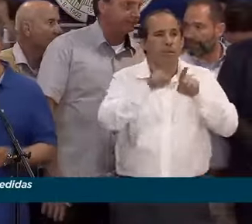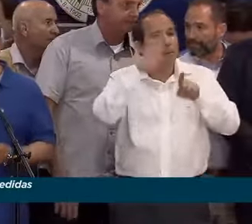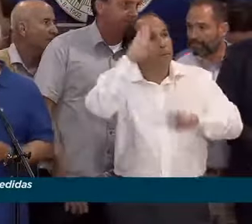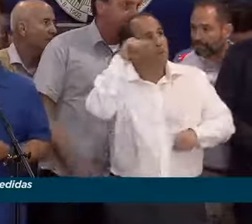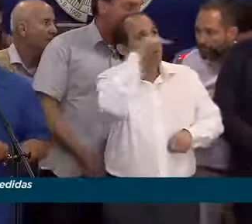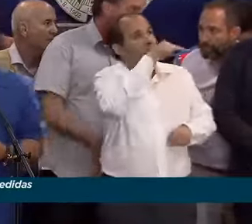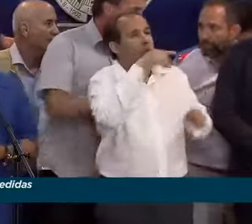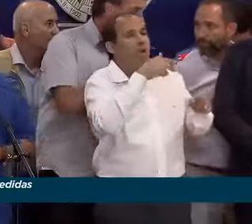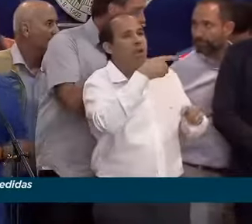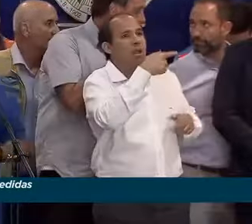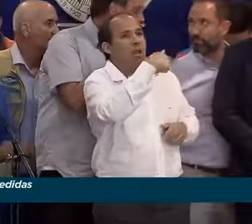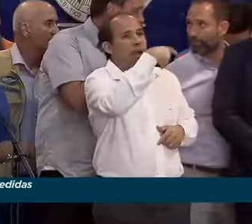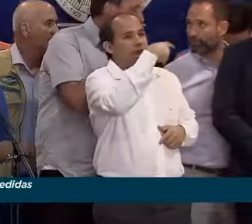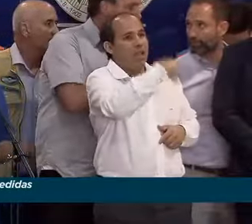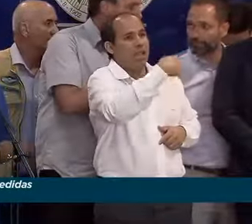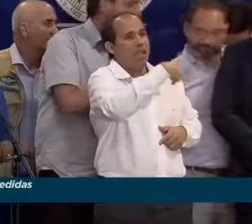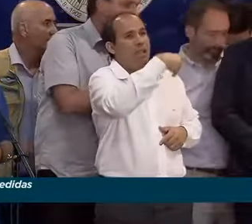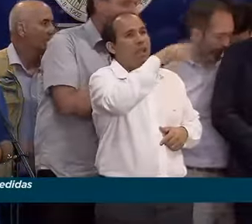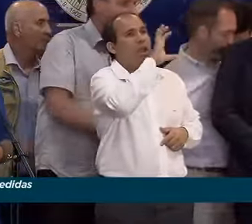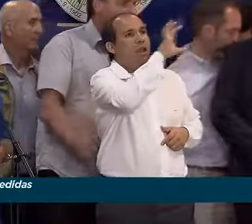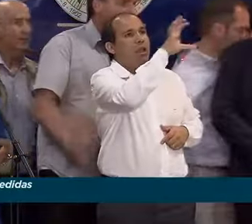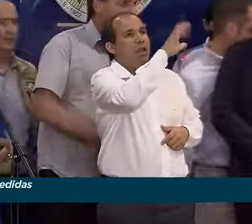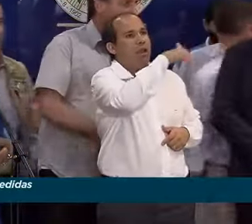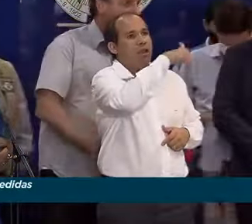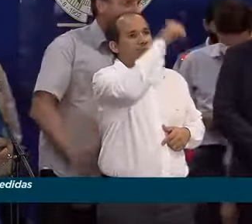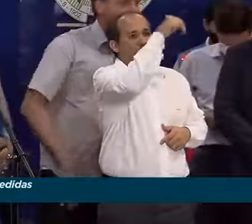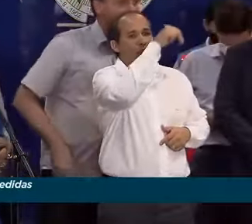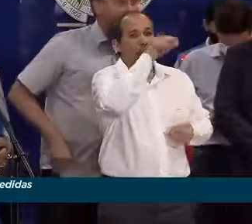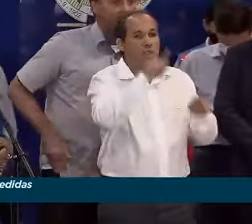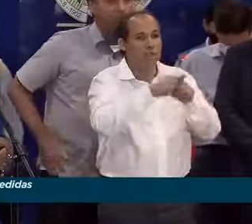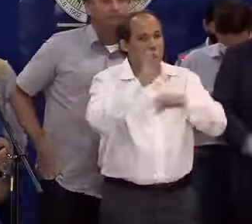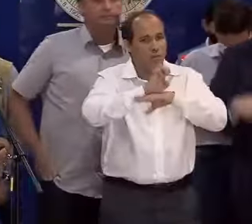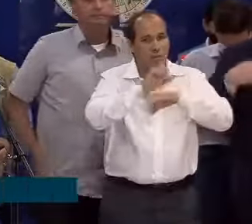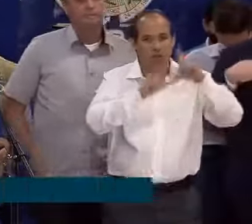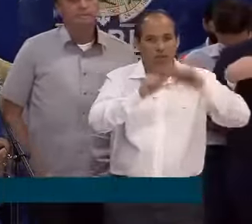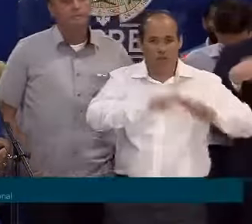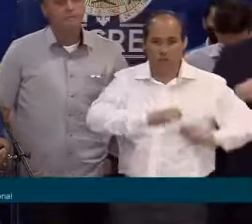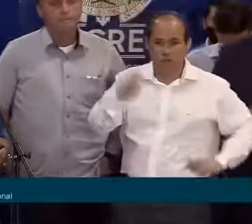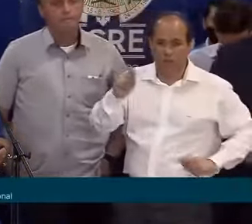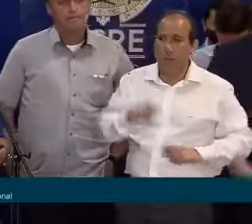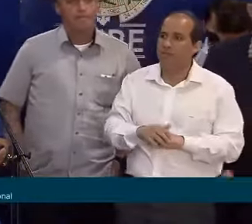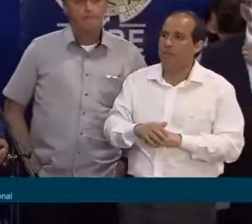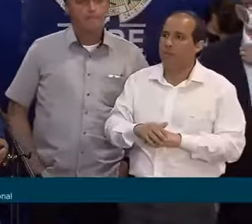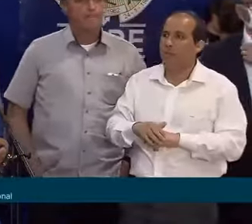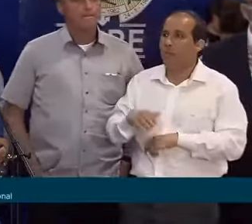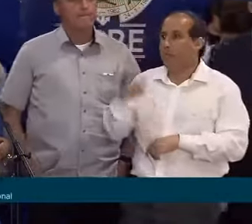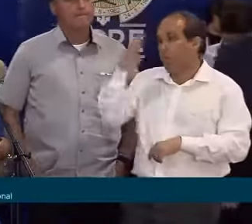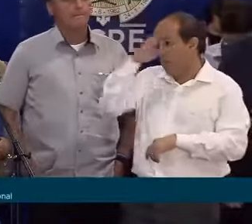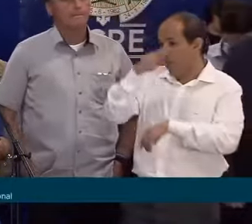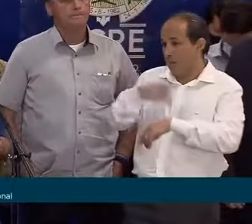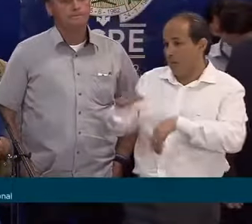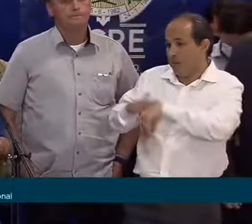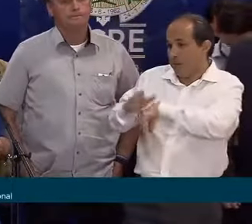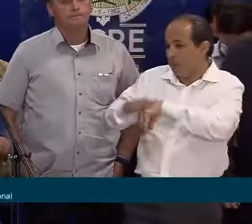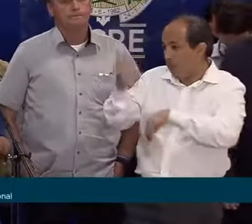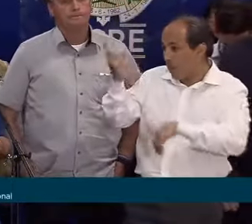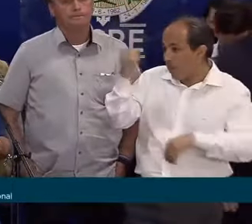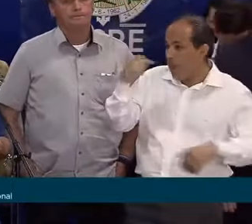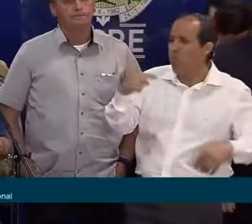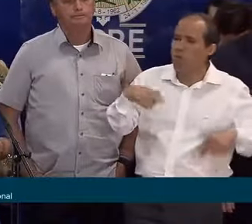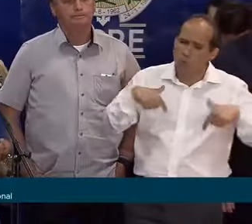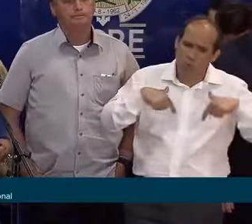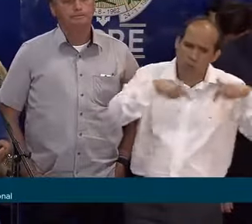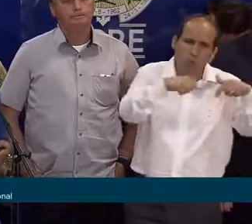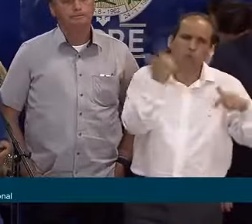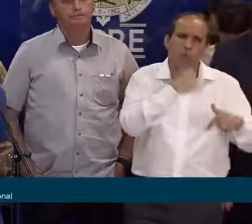Acre, pela oportunidade. Então, o presidente determinou que fizéssemos os esforços para conseguir recursos